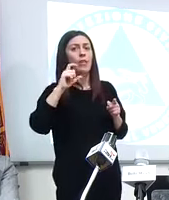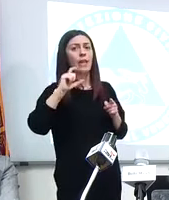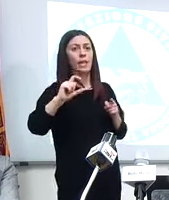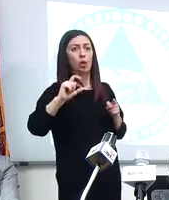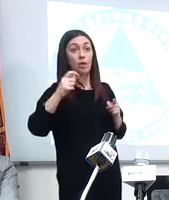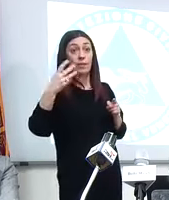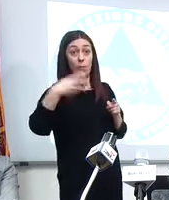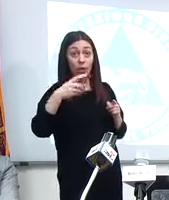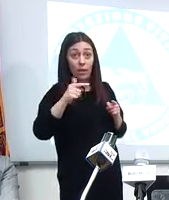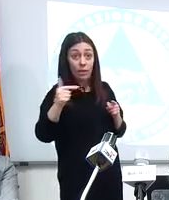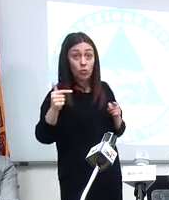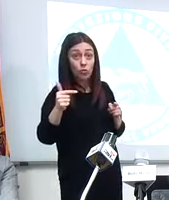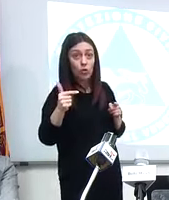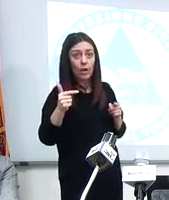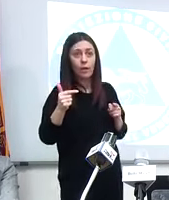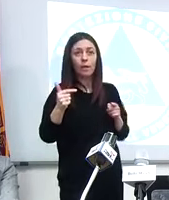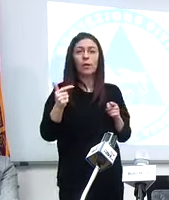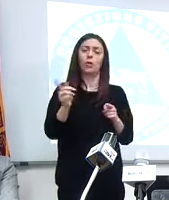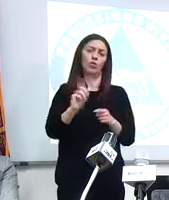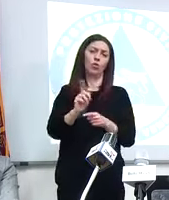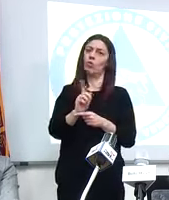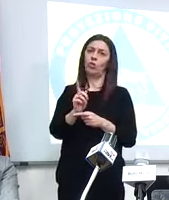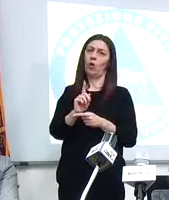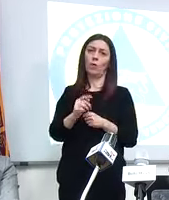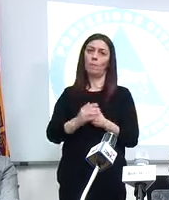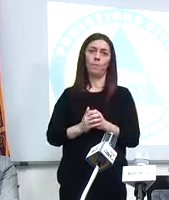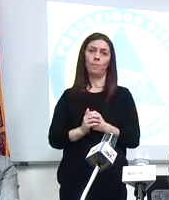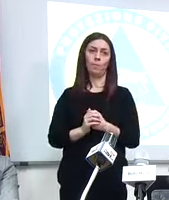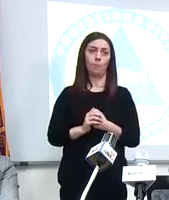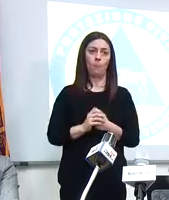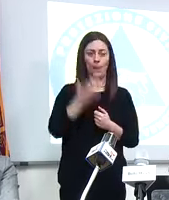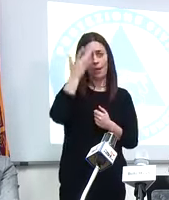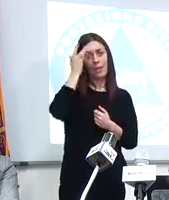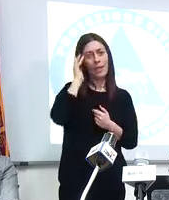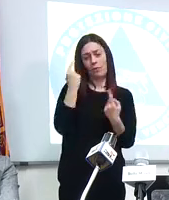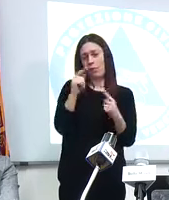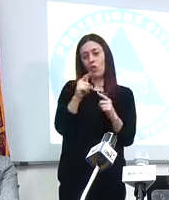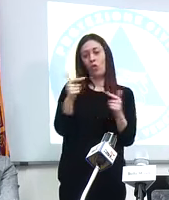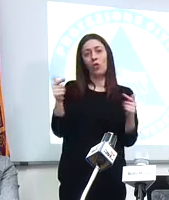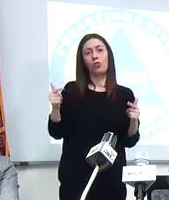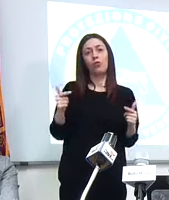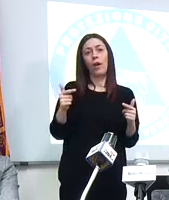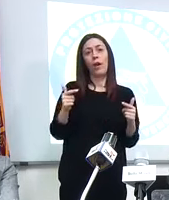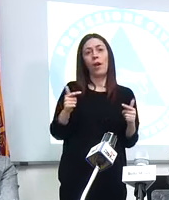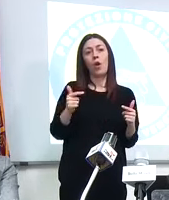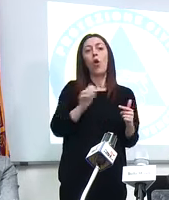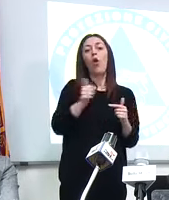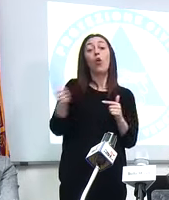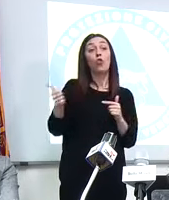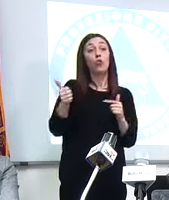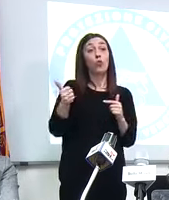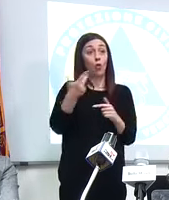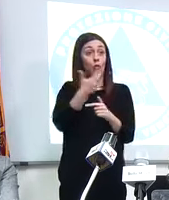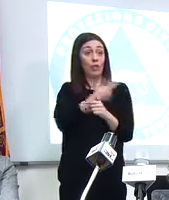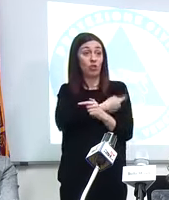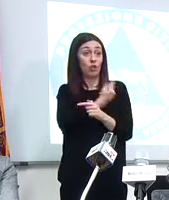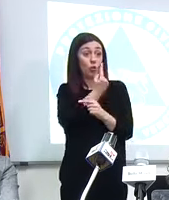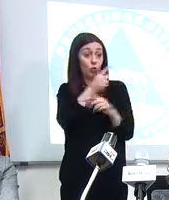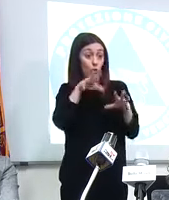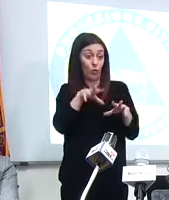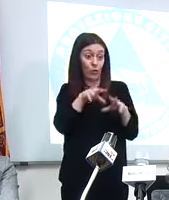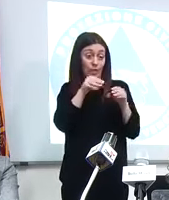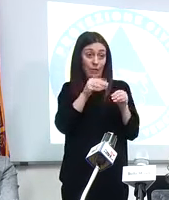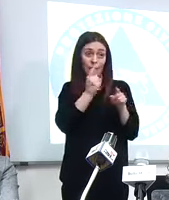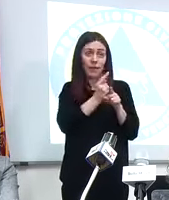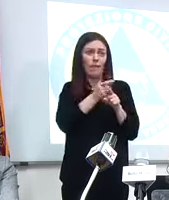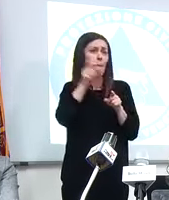Moderna? Non ci risulta al momento questo rischio. Ognuno che inizia con un vaccino deve completare il ciclo vaccinale con lo